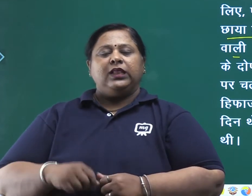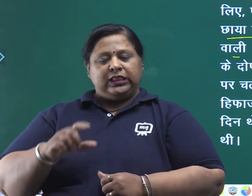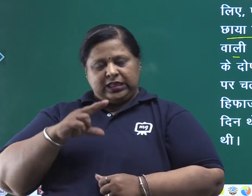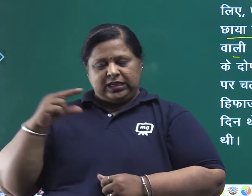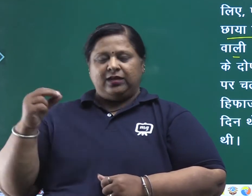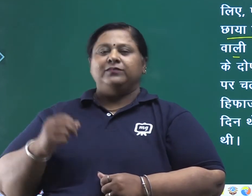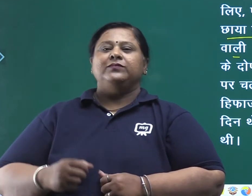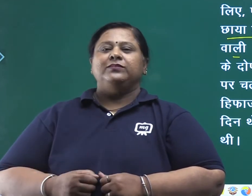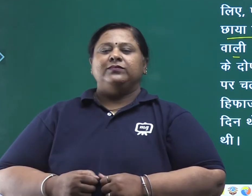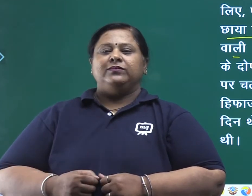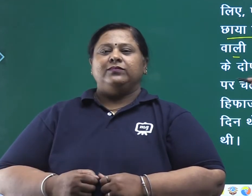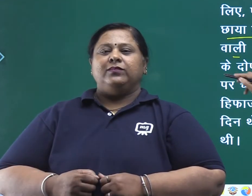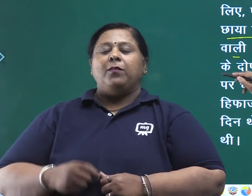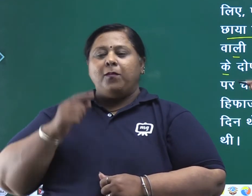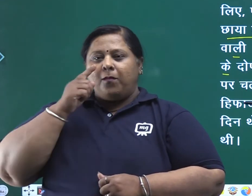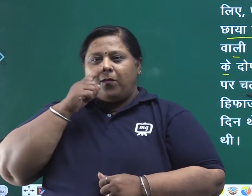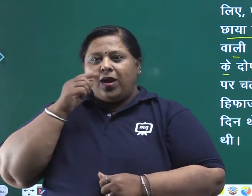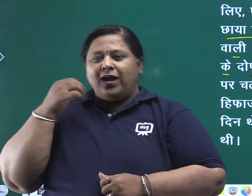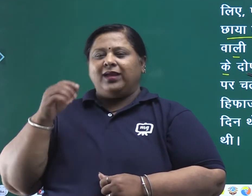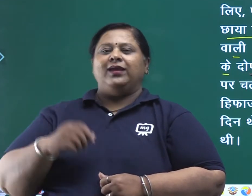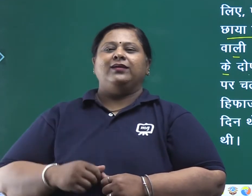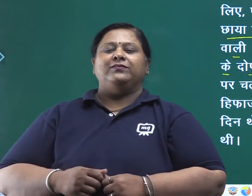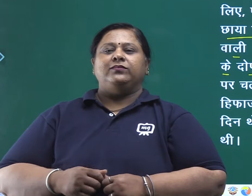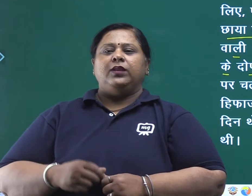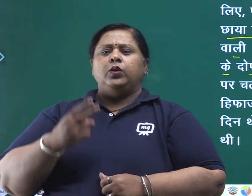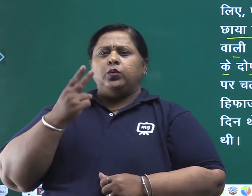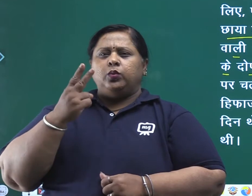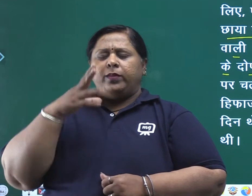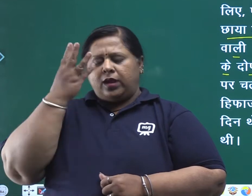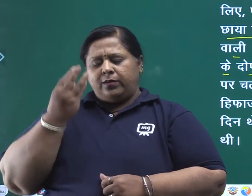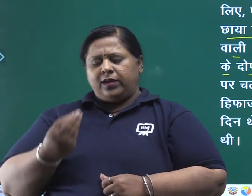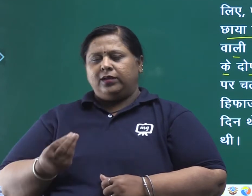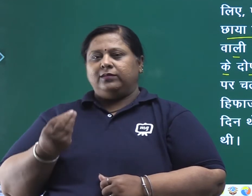तथा माँ के दोपहर में